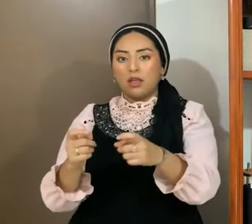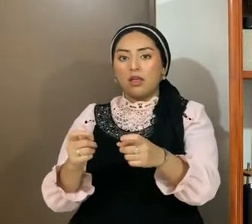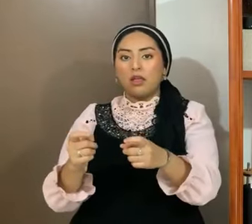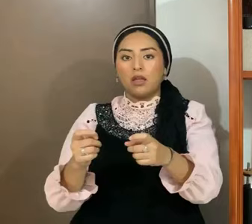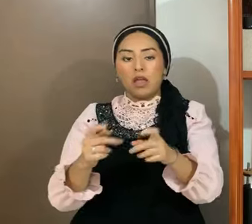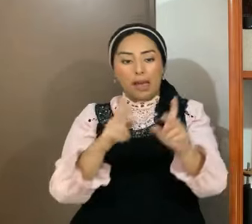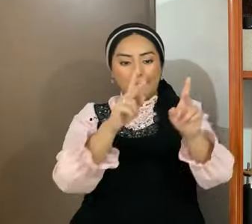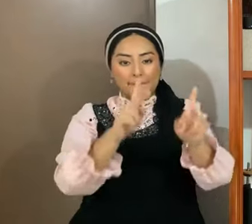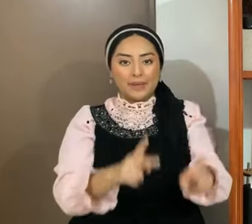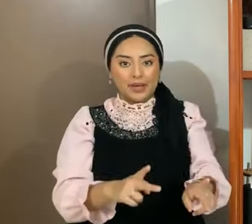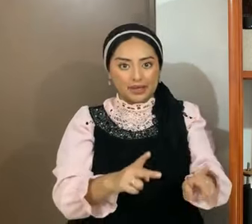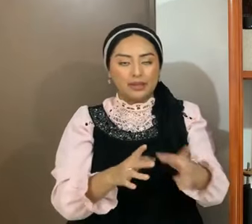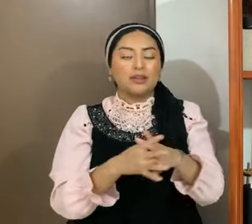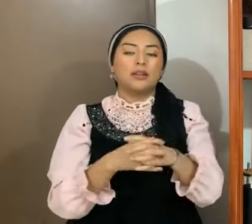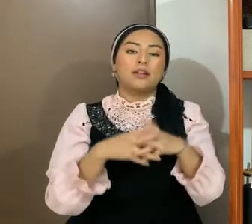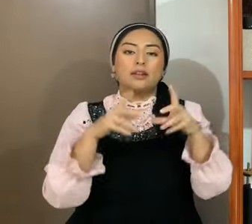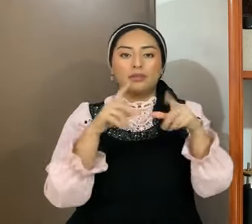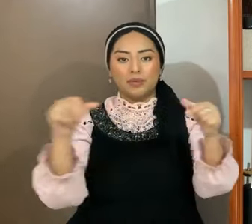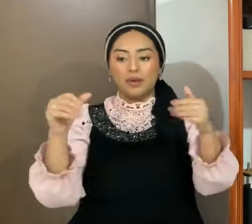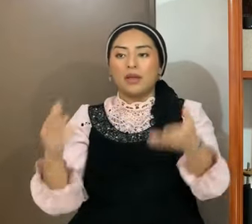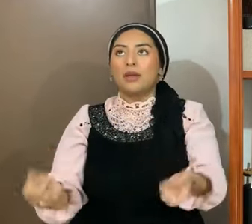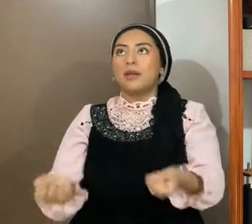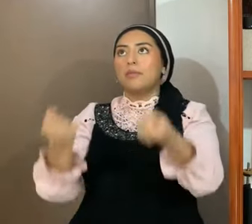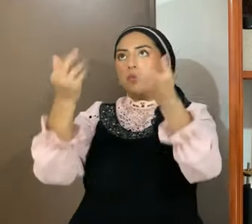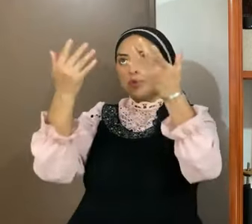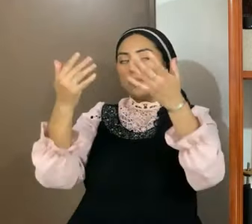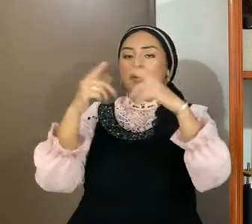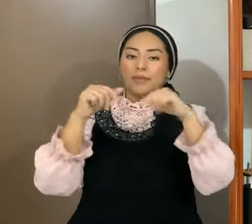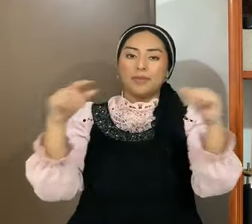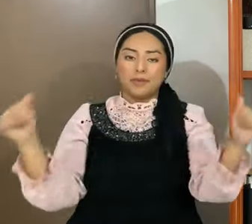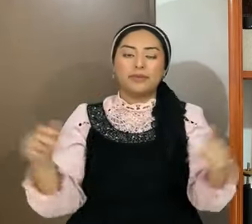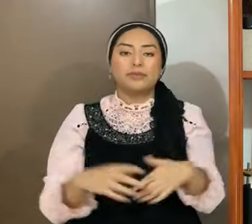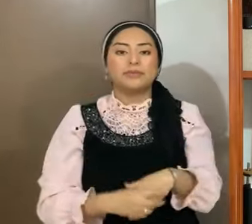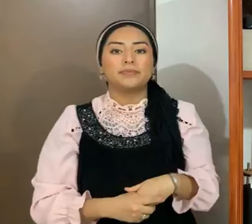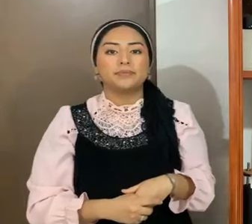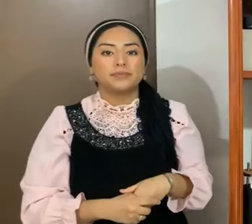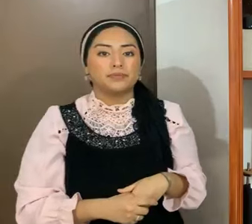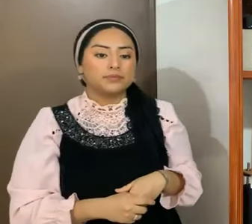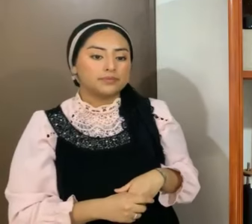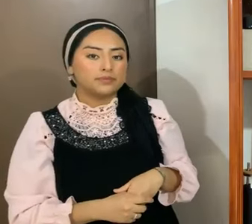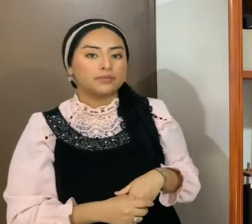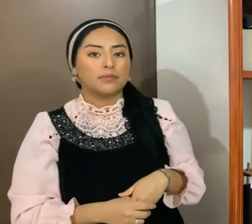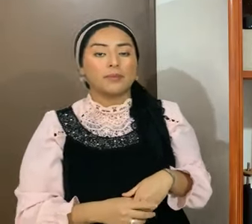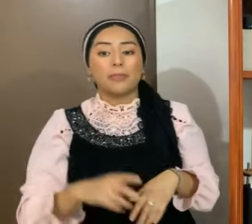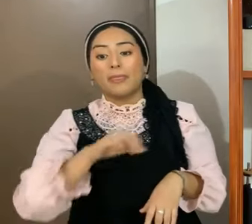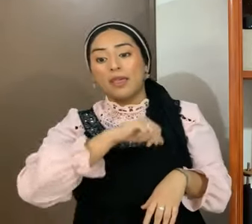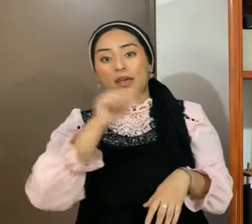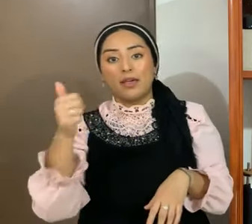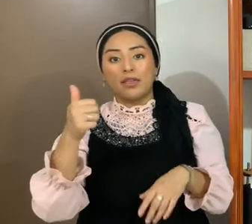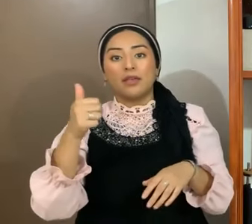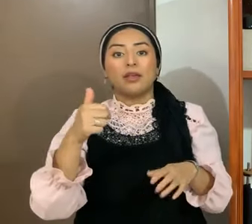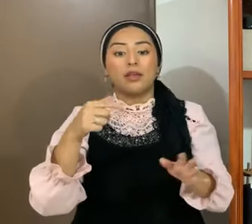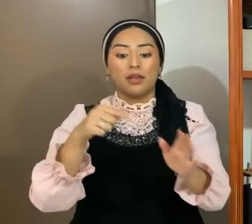quien presentaba el sacrificio, etcétera, etcétera. Muy bien. Ahora, los sacrificios por el pecado,